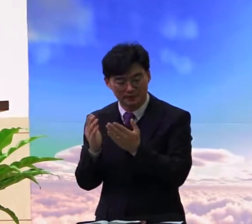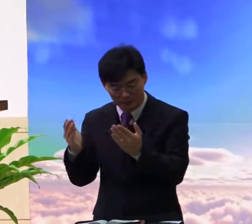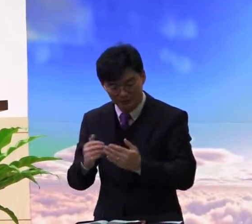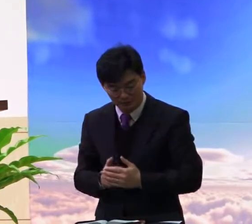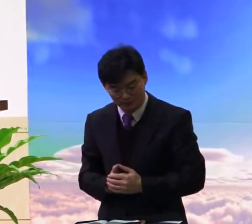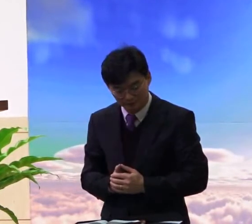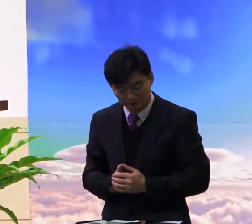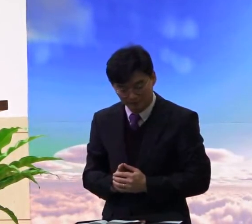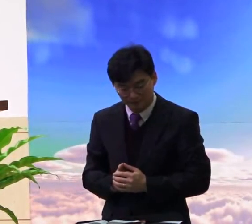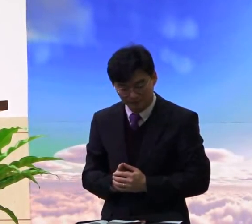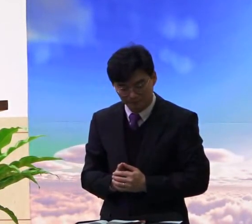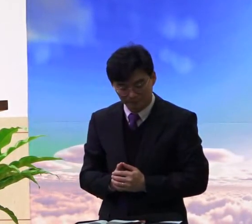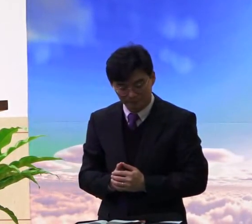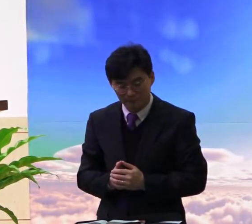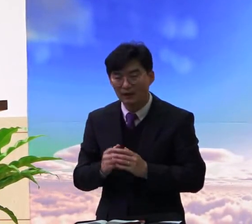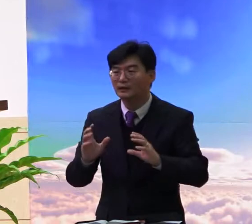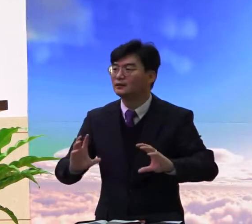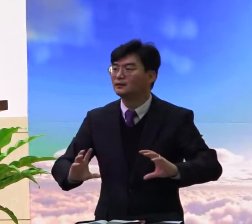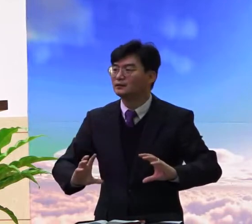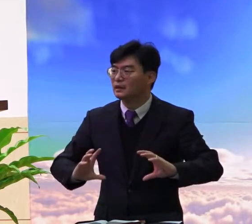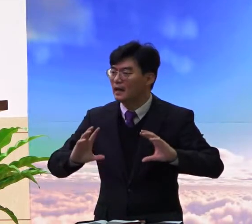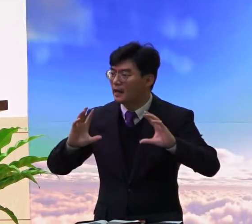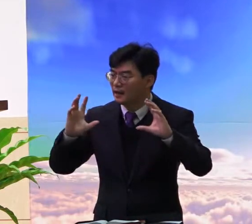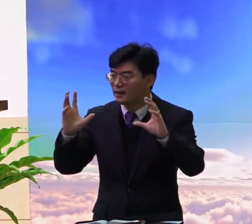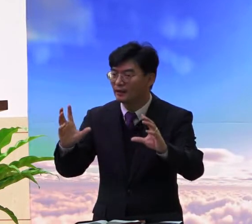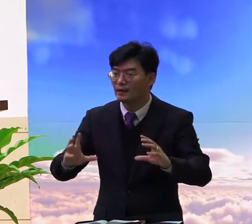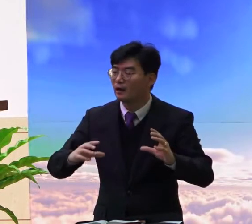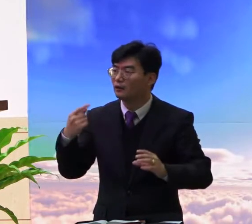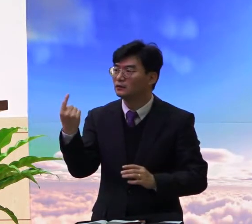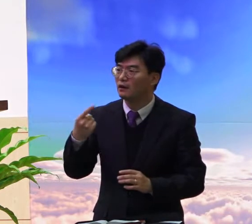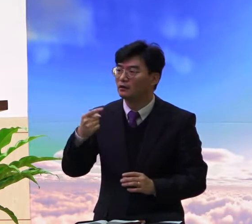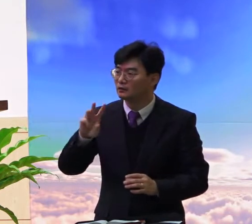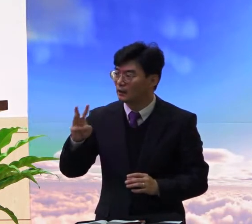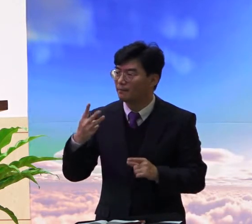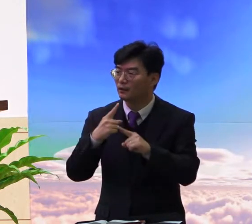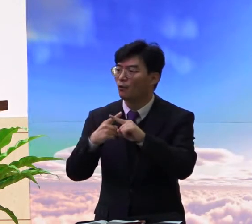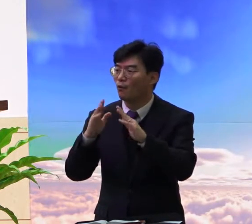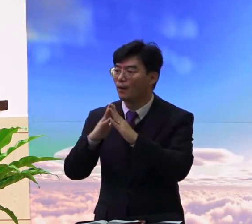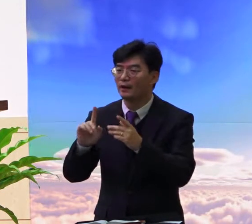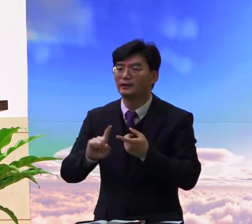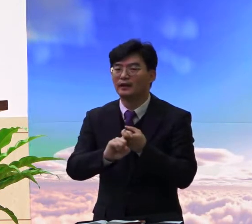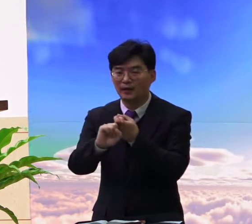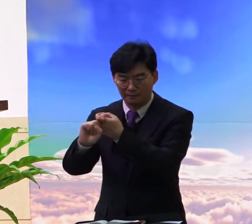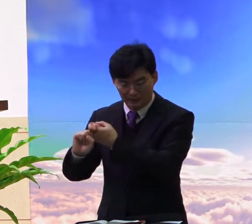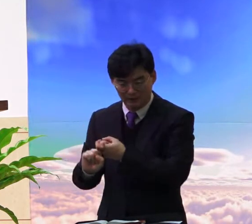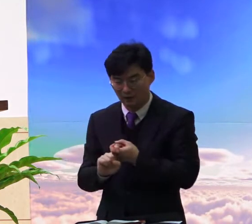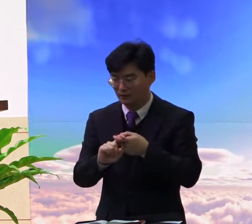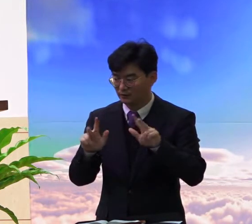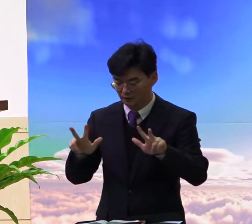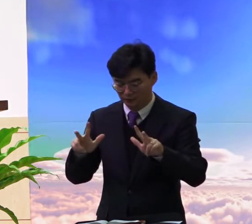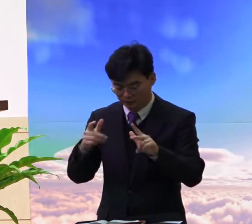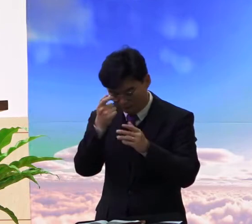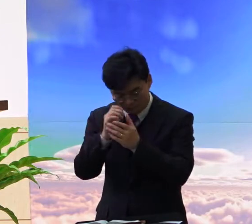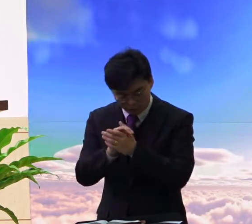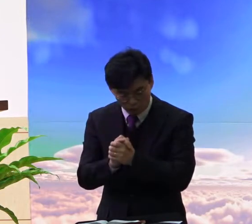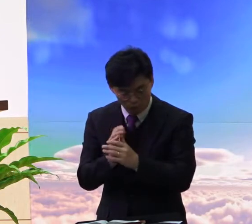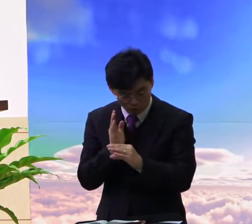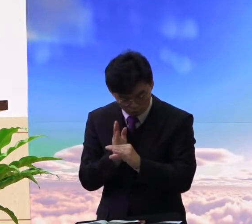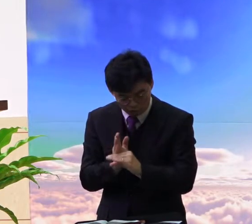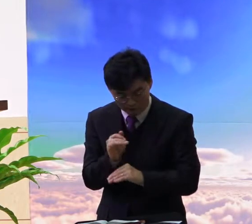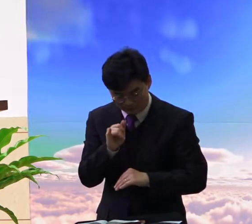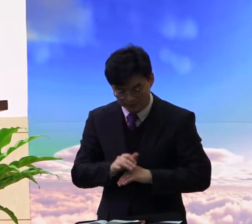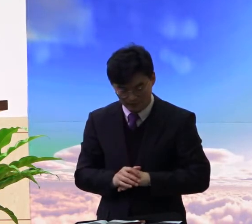광고에서 아까 말씀드린 대로 세계 1300여 개 이상의 교회들이 연합해서 다니엘 기도회를 진행했습니다. 이